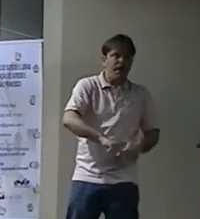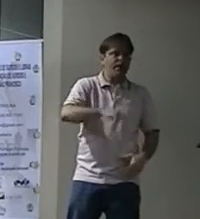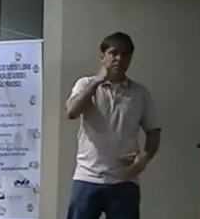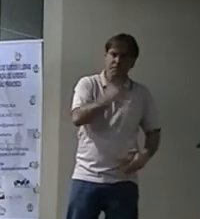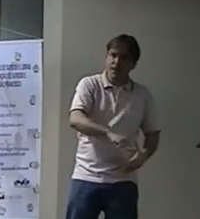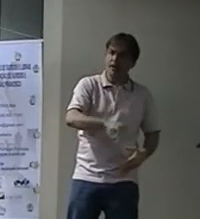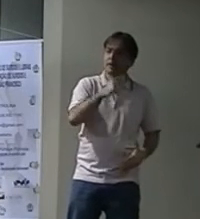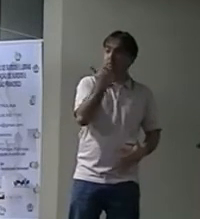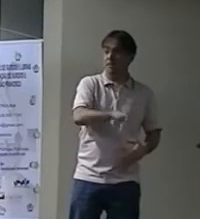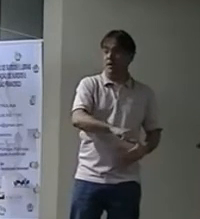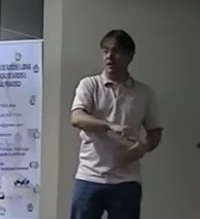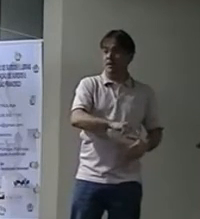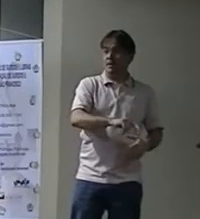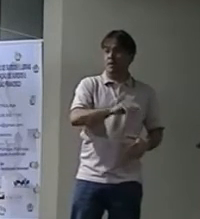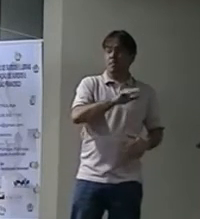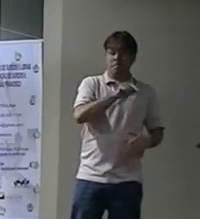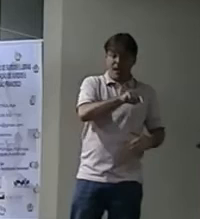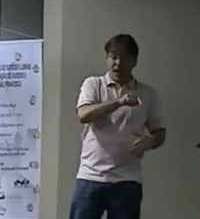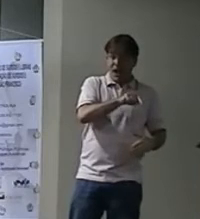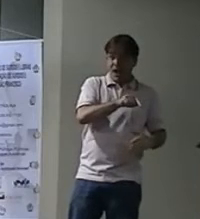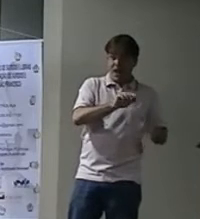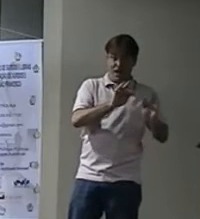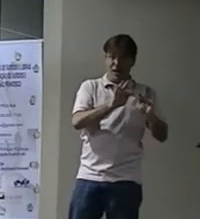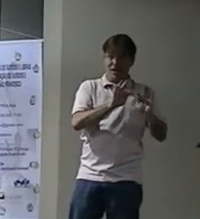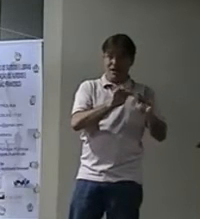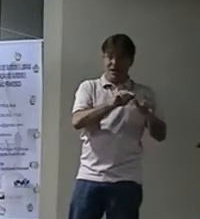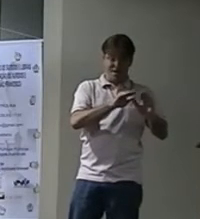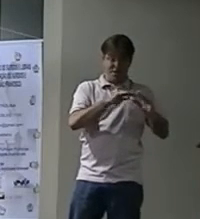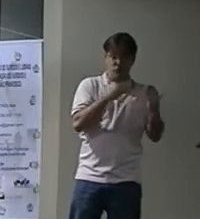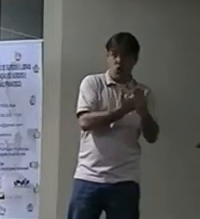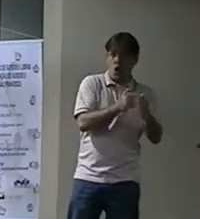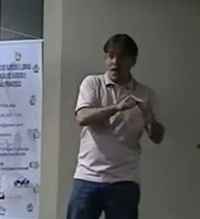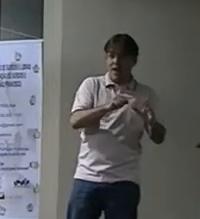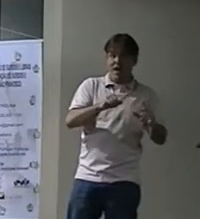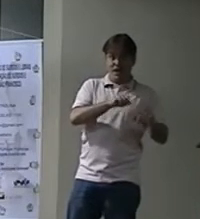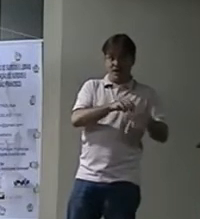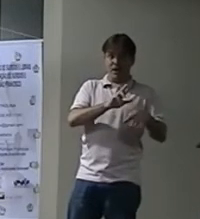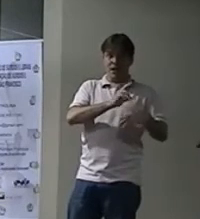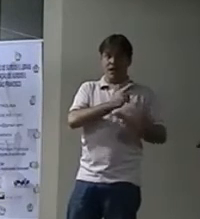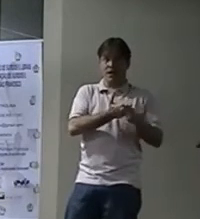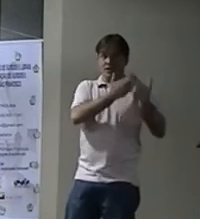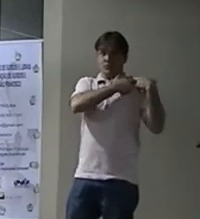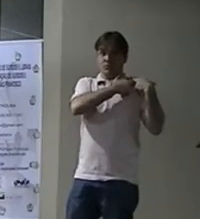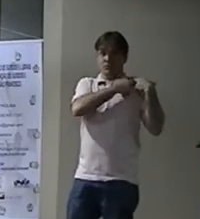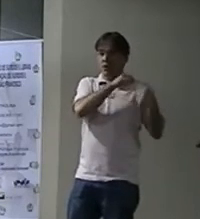competência de outras instituições, né? De outro contexto.